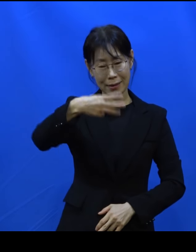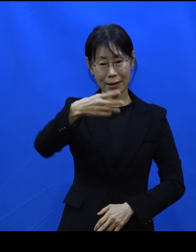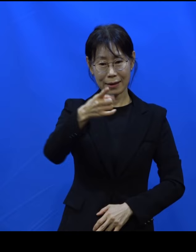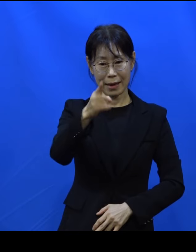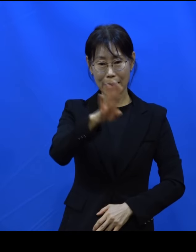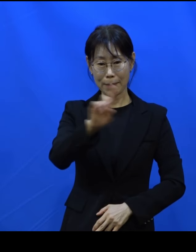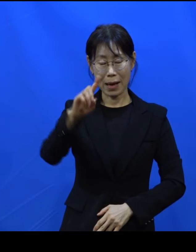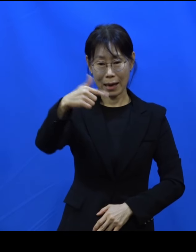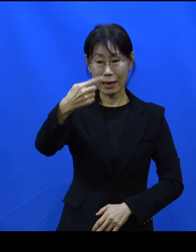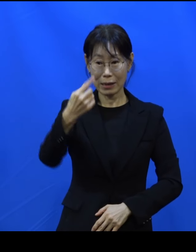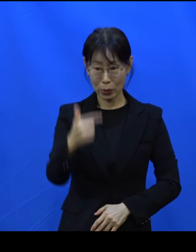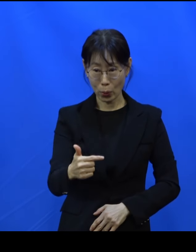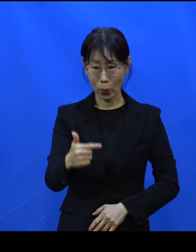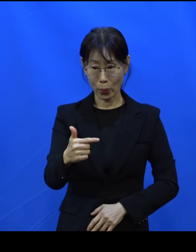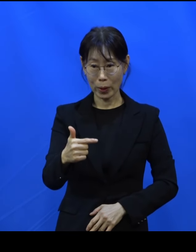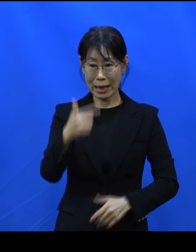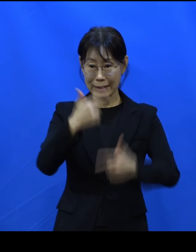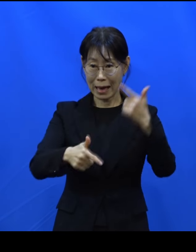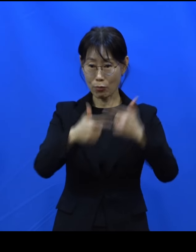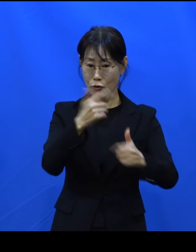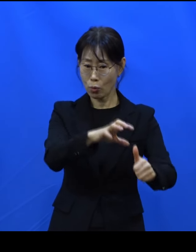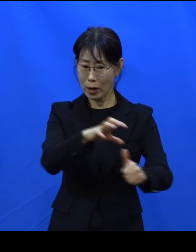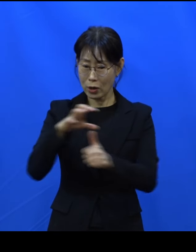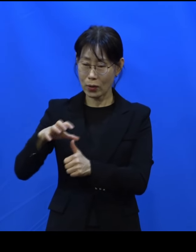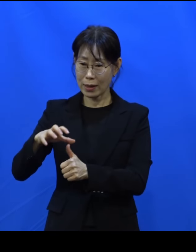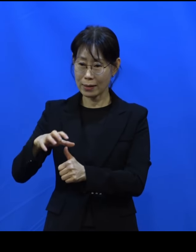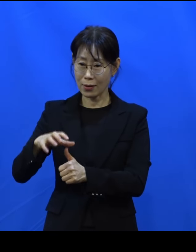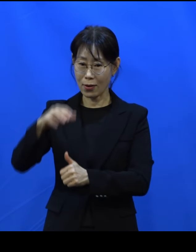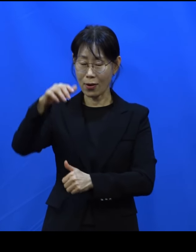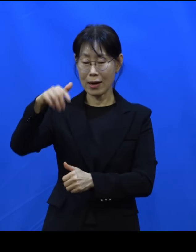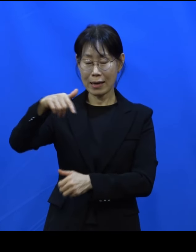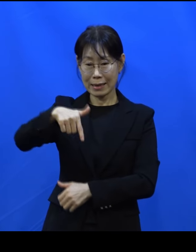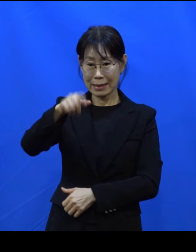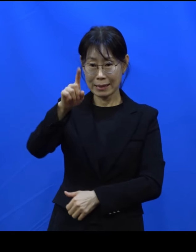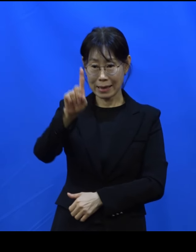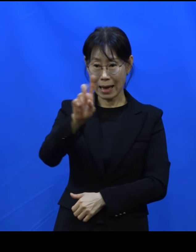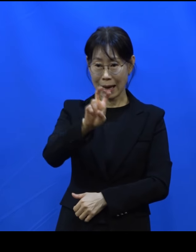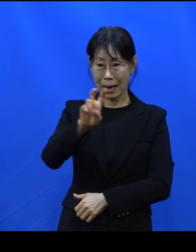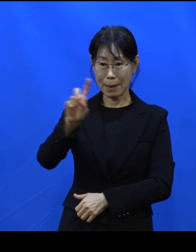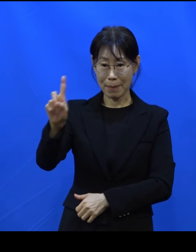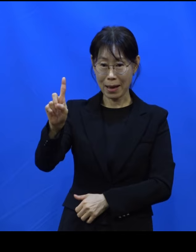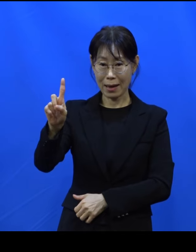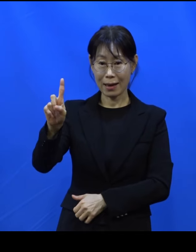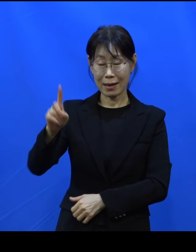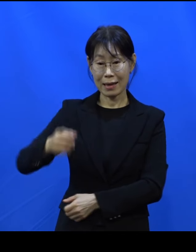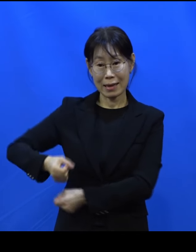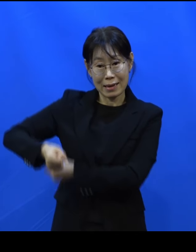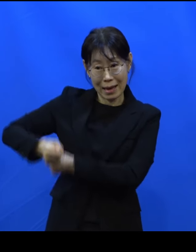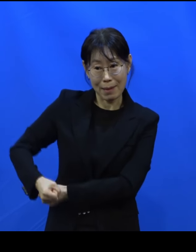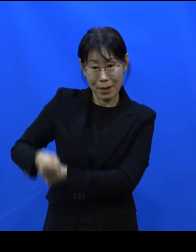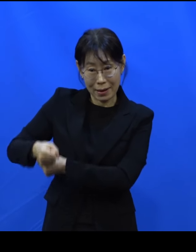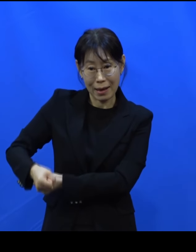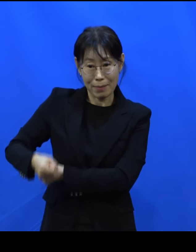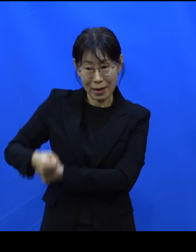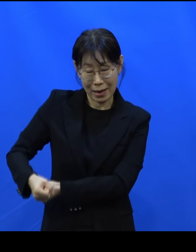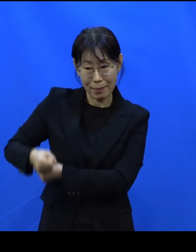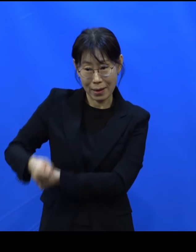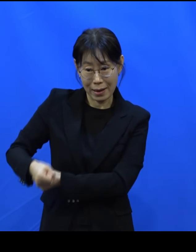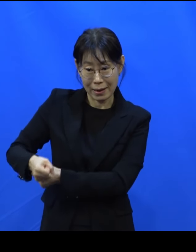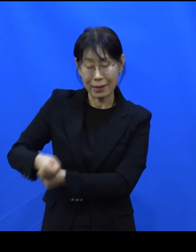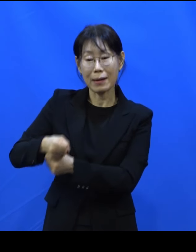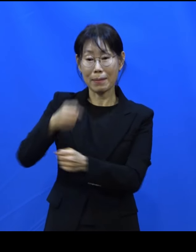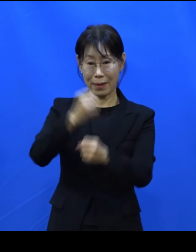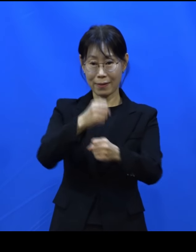이 가마라는 단어가 성경에서 유일하게 나오는 지금 이 장면인데요. 이 가마는 가장 좋은 나무로